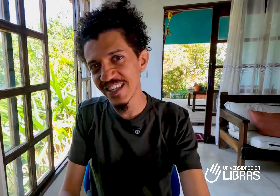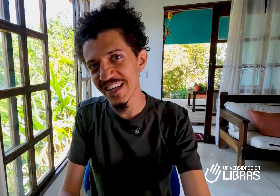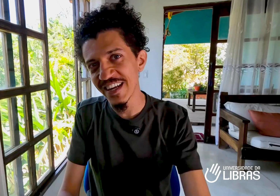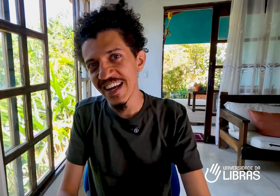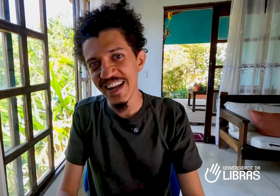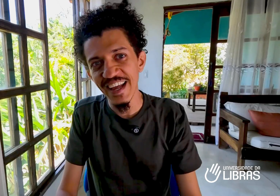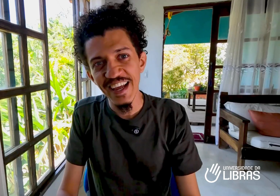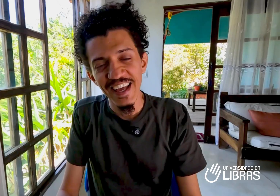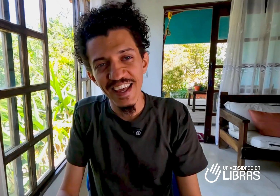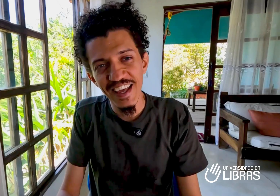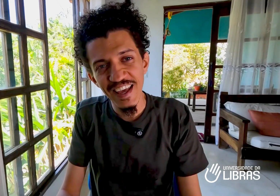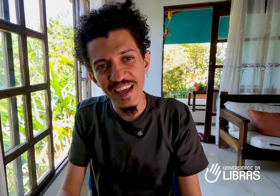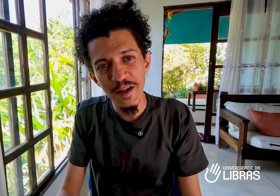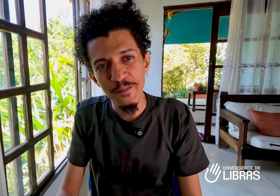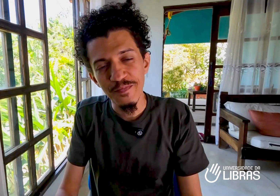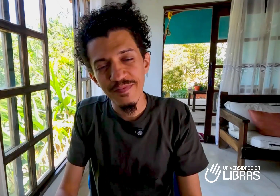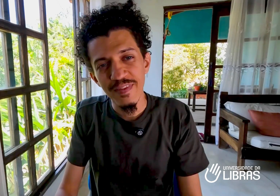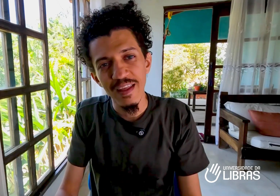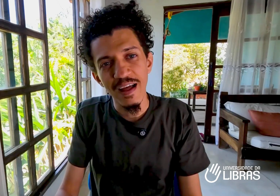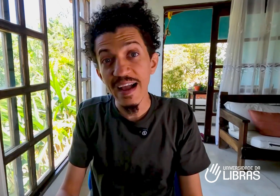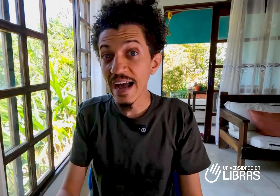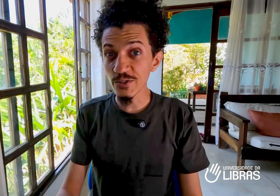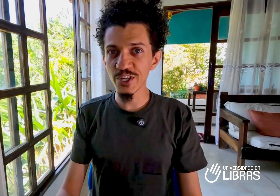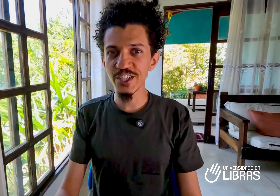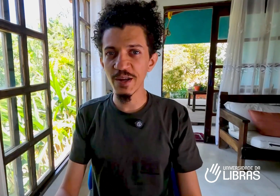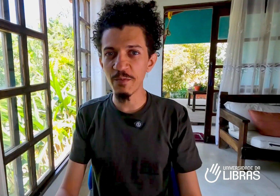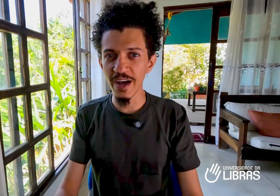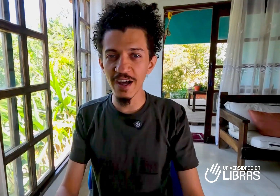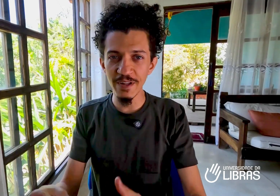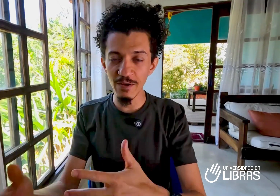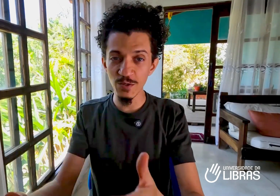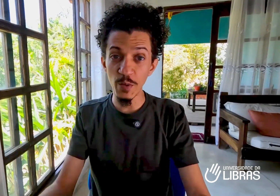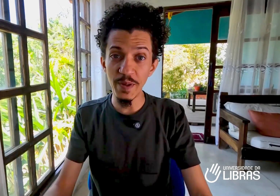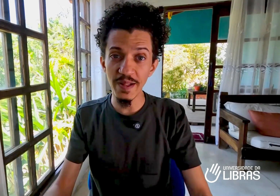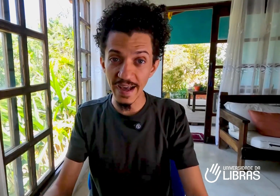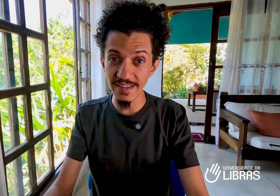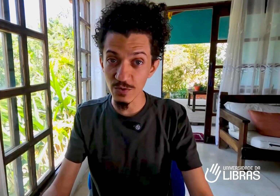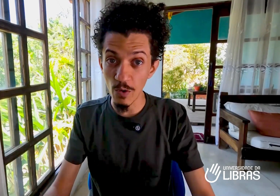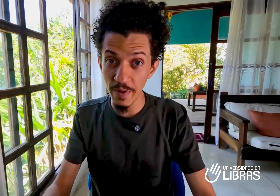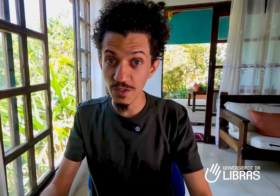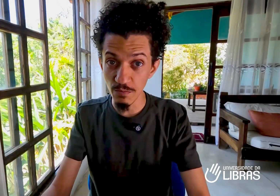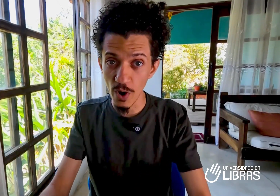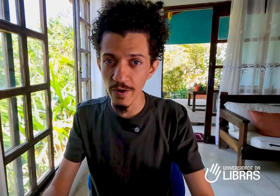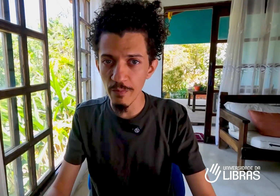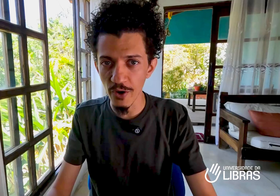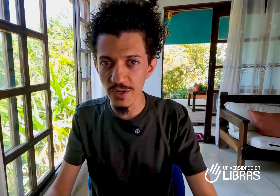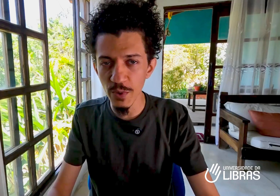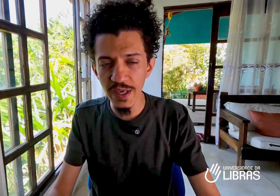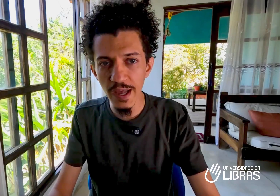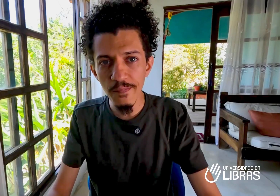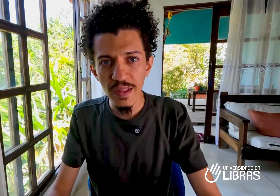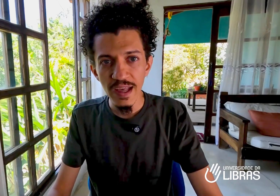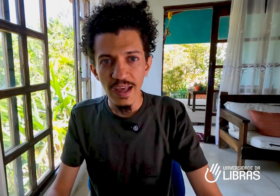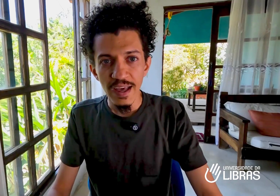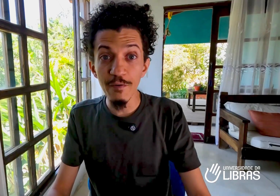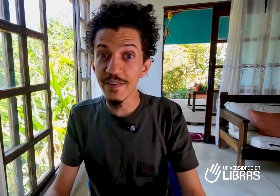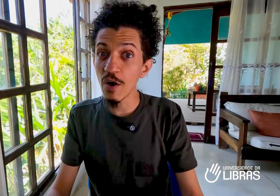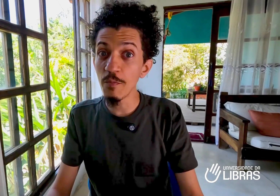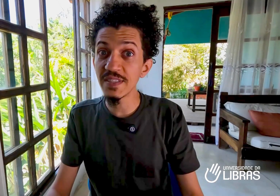Diamantina, né? E a casa onde a gente está morando, né, os proprietários atualmente moram próximo aqui, e eu fiquei